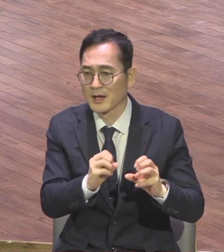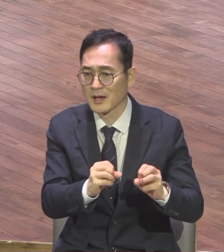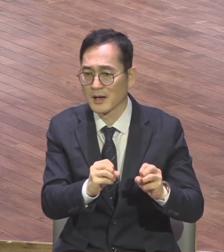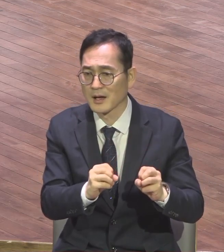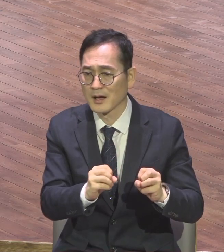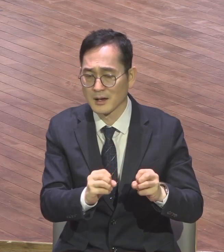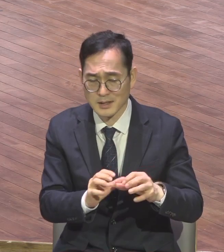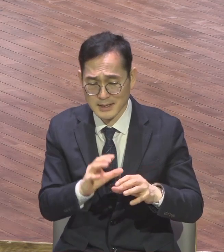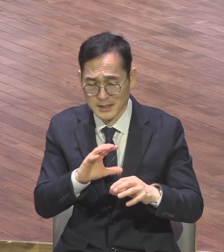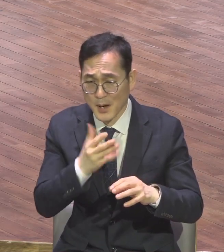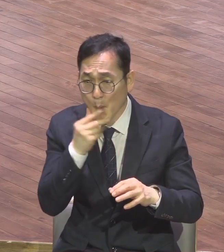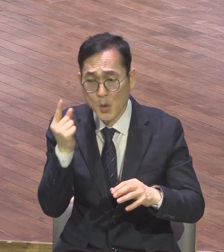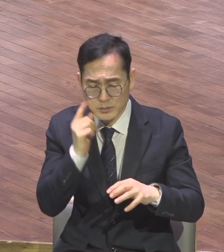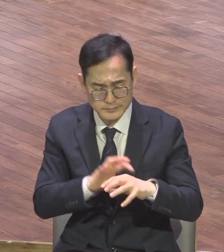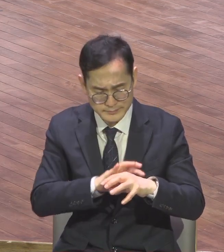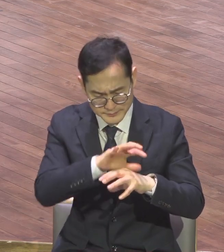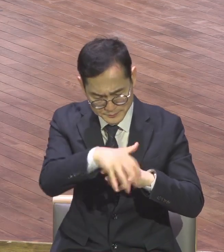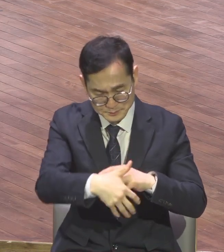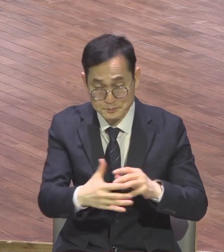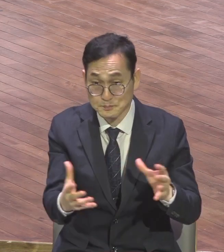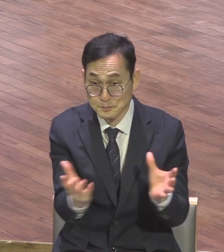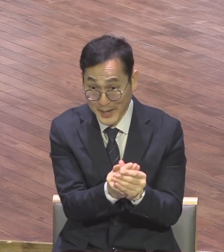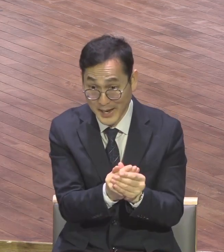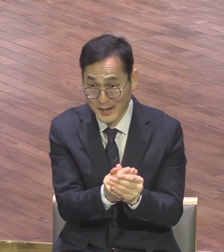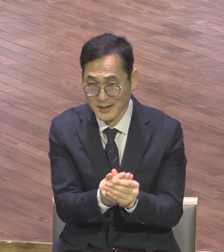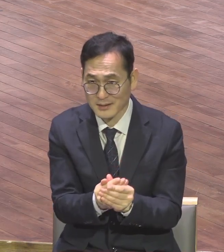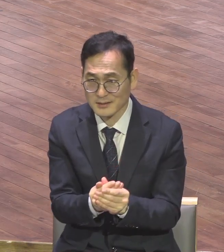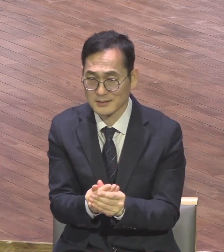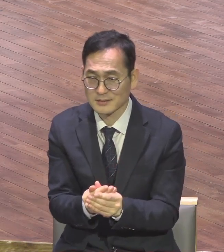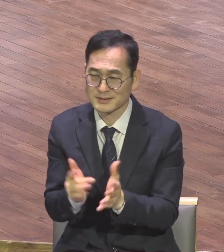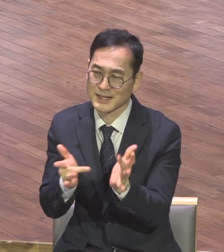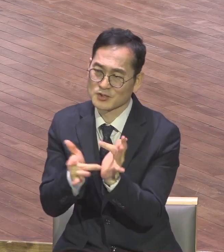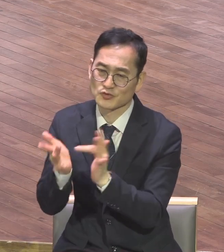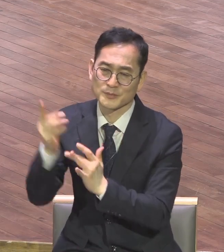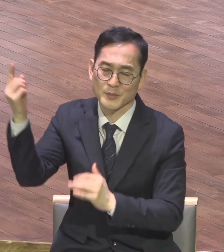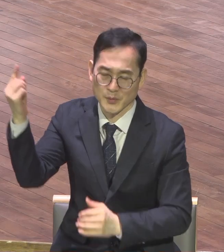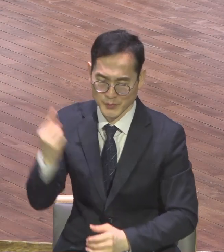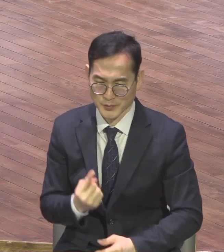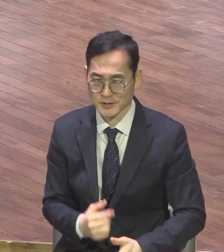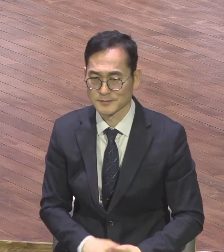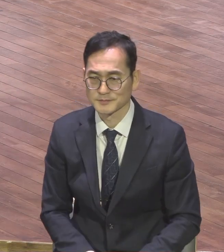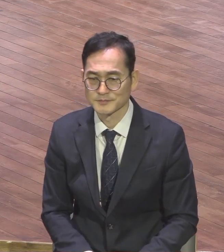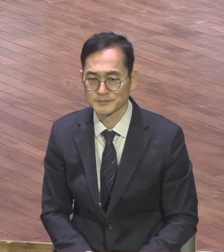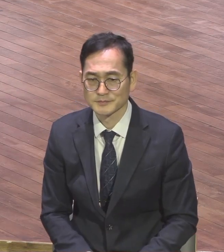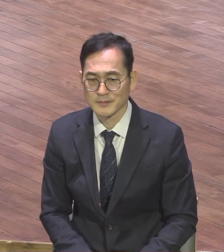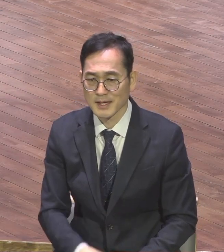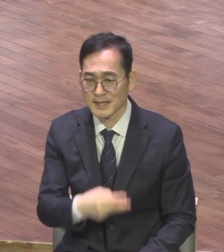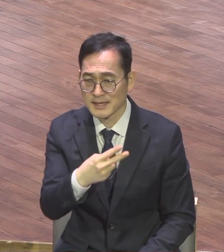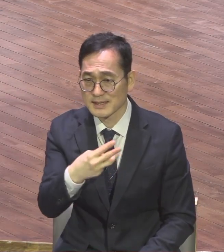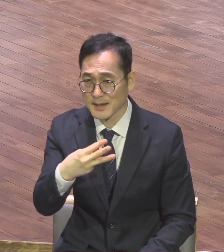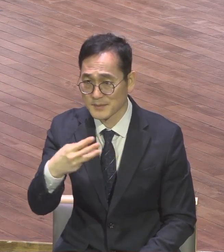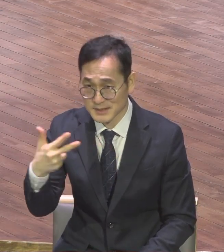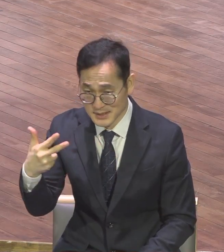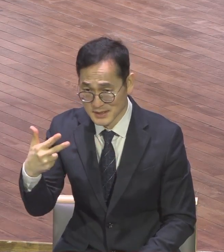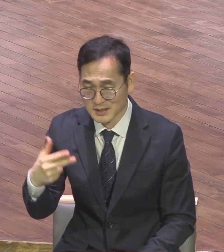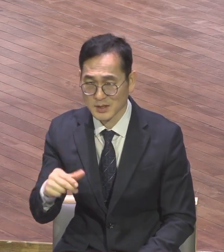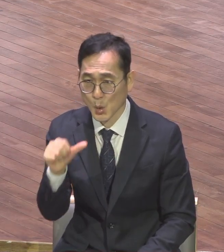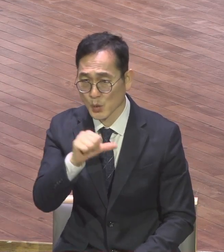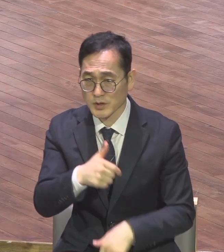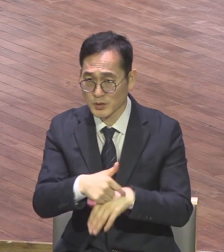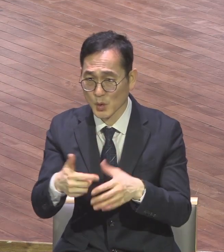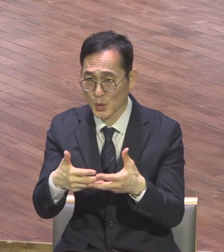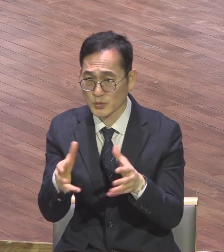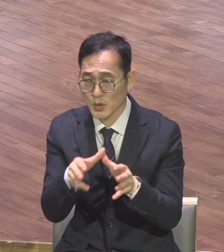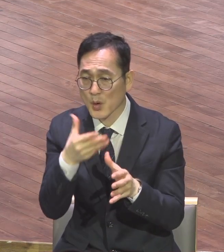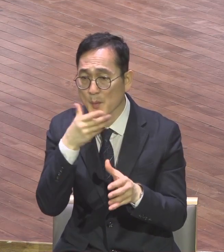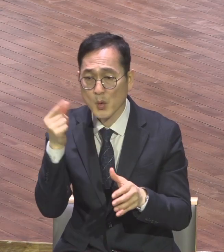그제야 끝이 오리라. 아마 237 나라 5천종 복음화를 놓고 우리가 기도하면서 그 나라를 위해서 기도하는